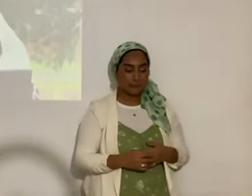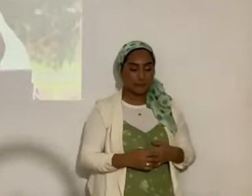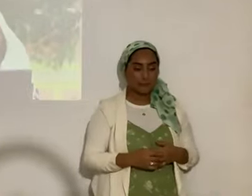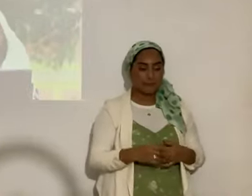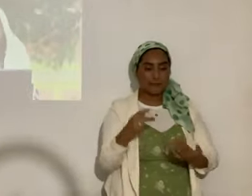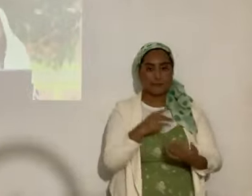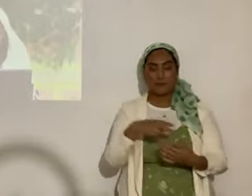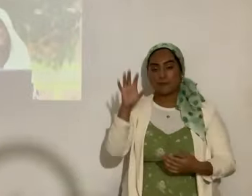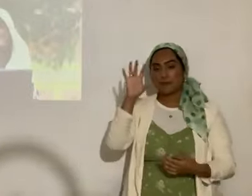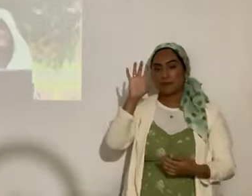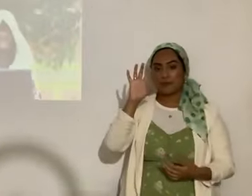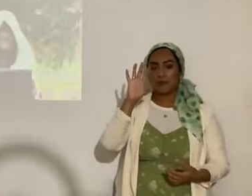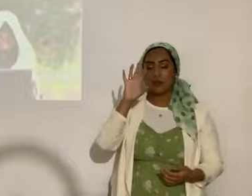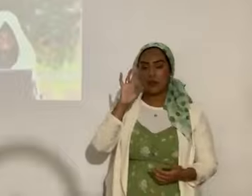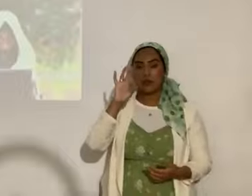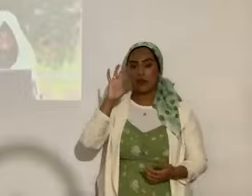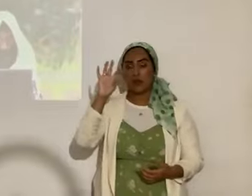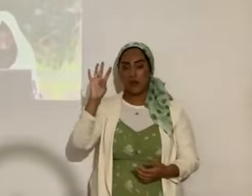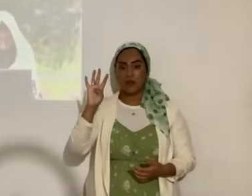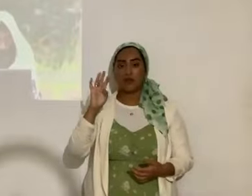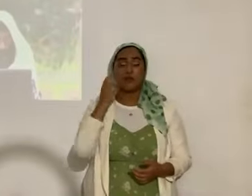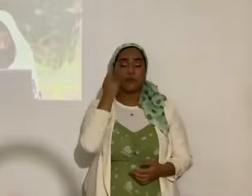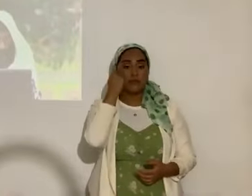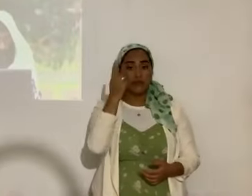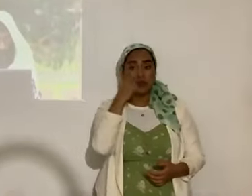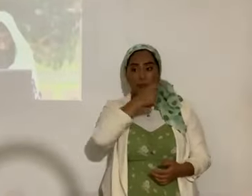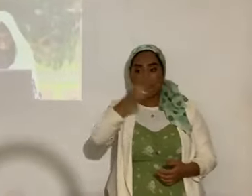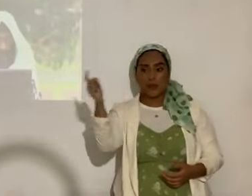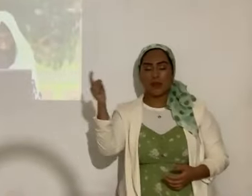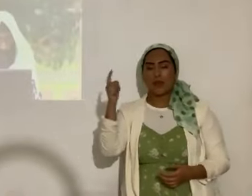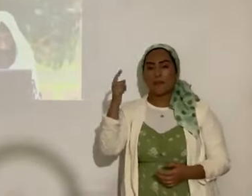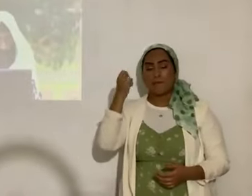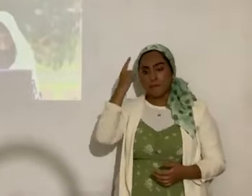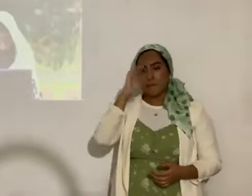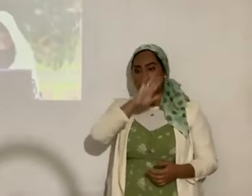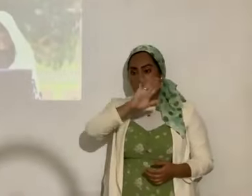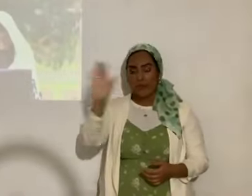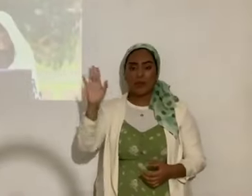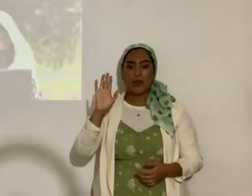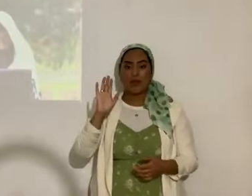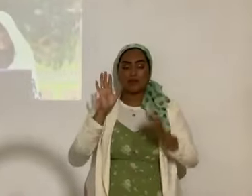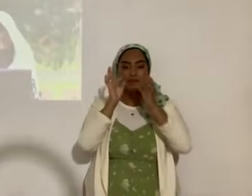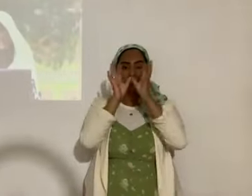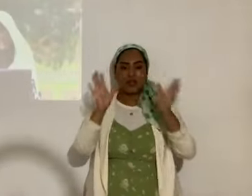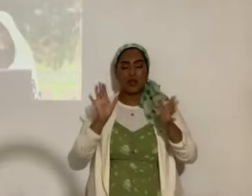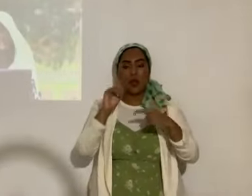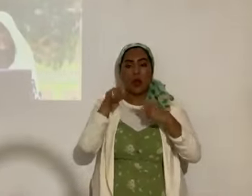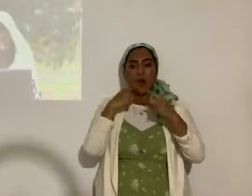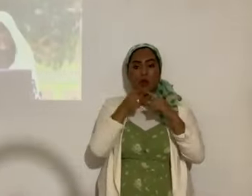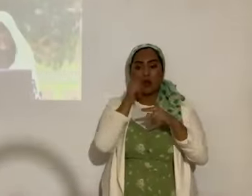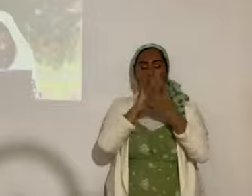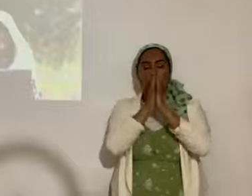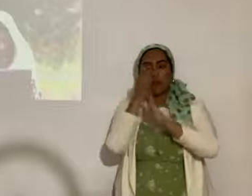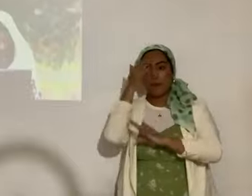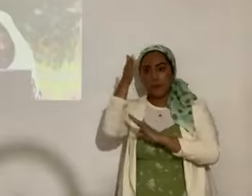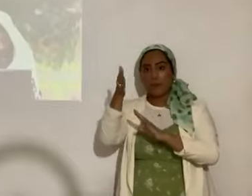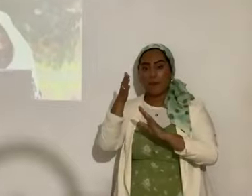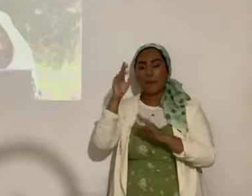salmo 94 verso ocho dice entender necios del pueblo y vosotros fatus cuándo seréis sabios